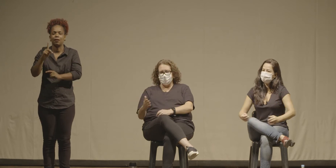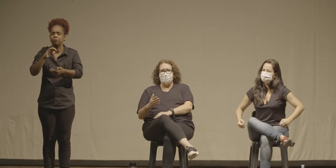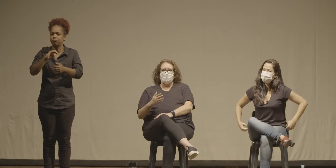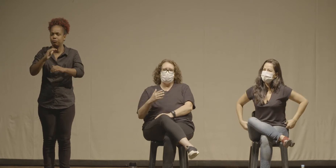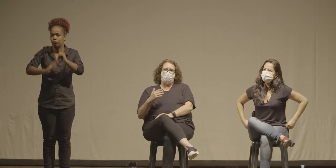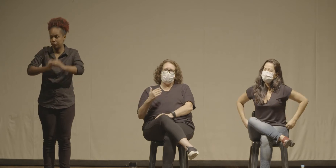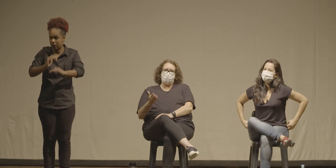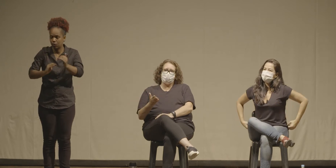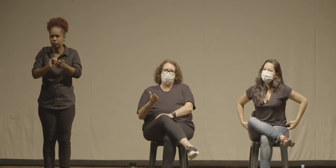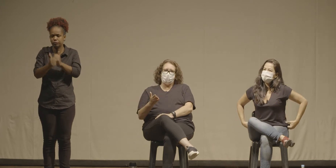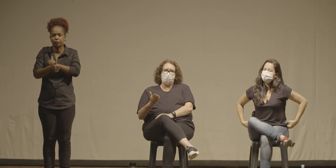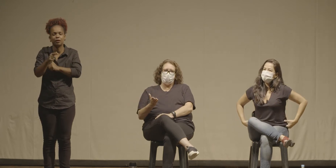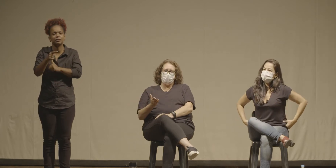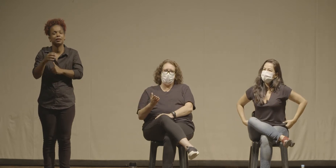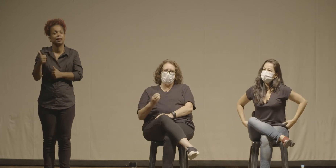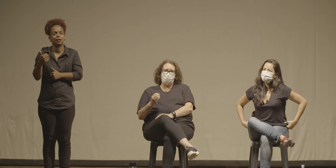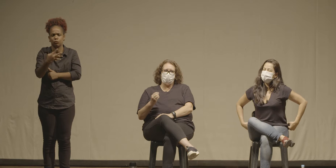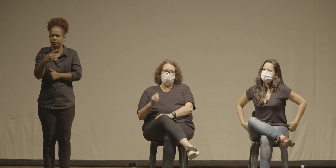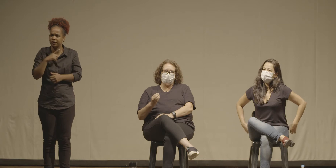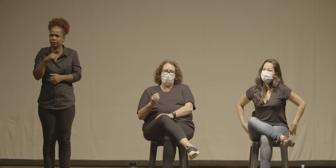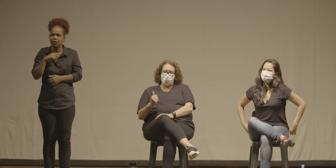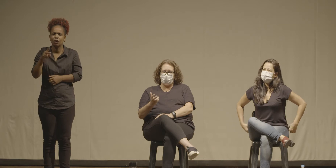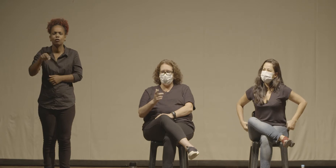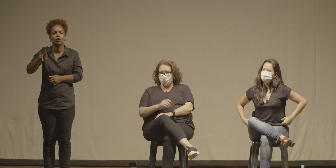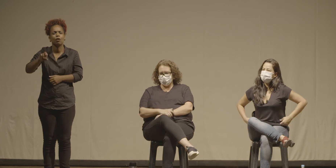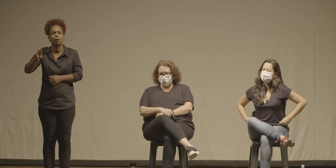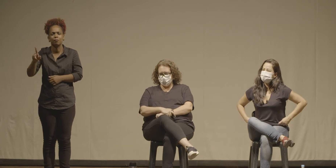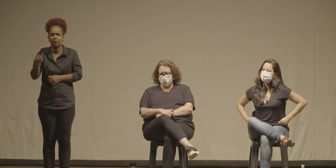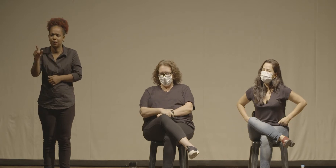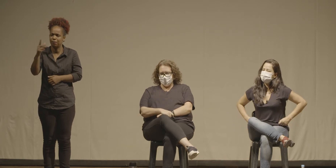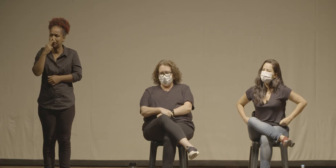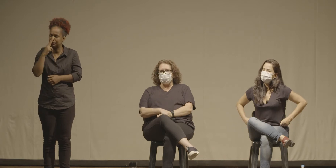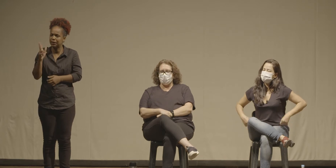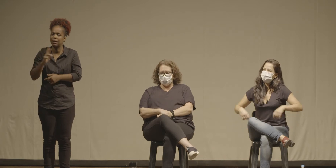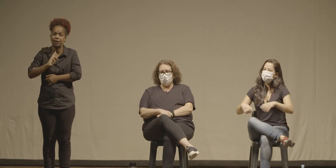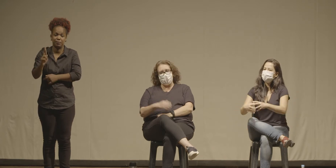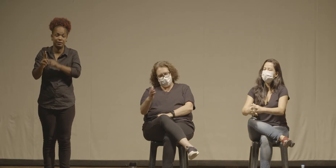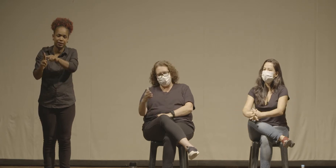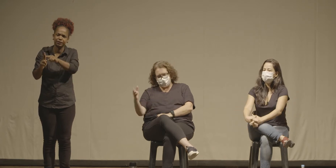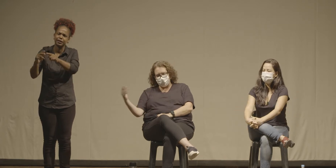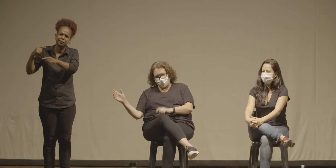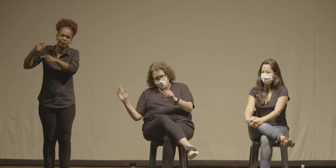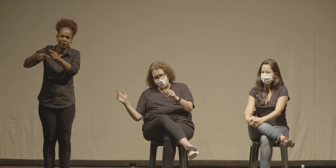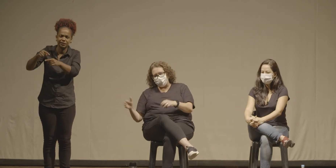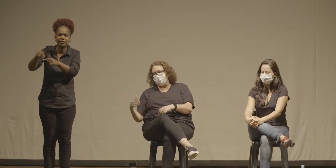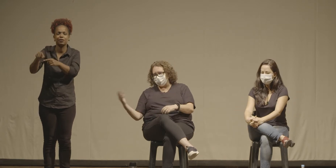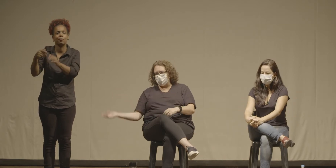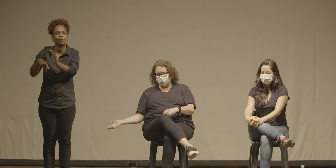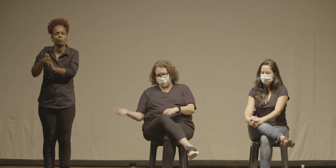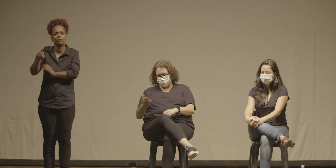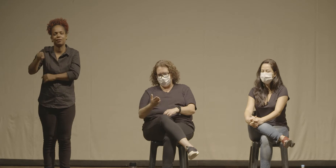atletas, mas a gente tinha a Norminha como a pessoa, como a voz dessa geração, por ela ter sido, entre